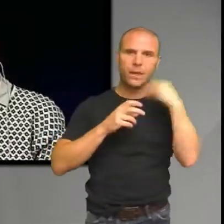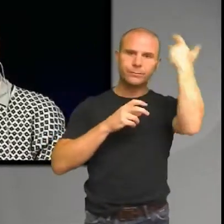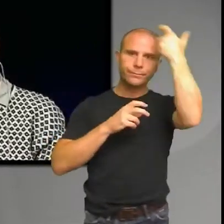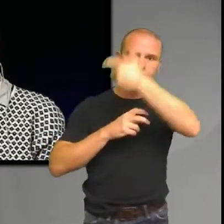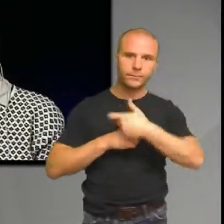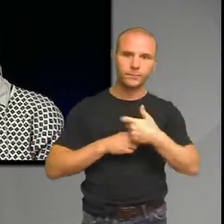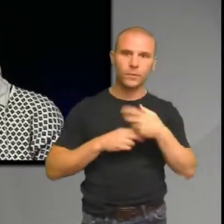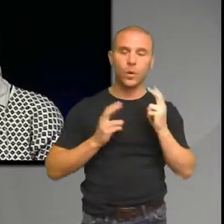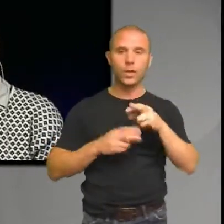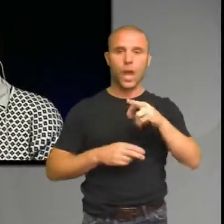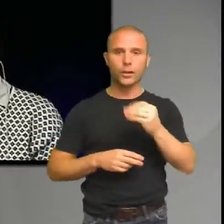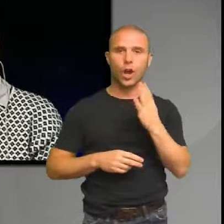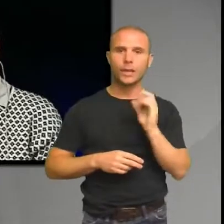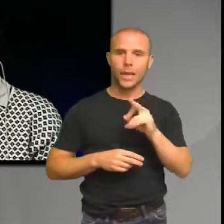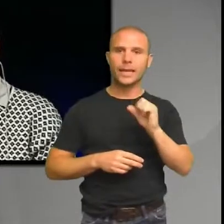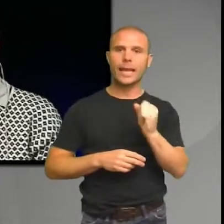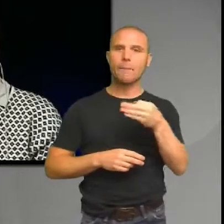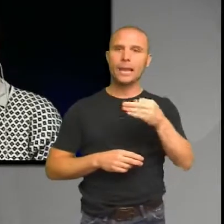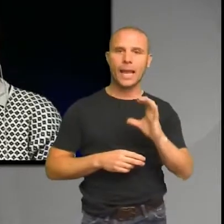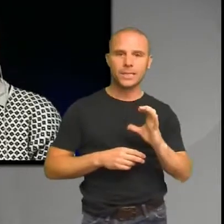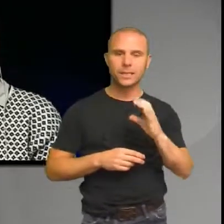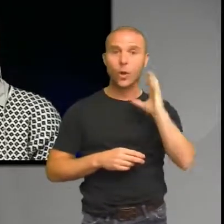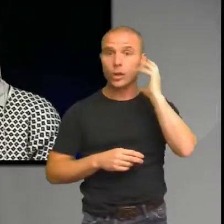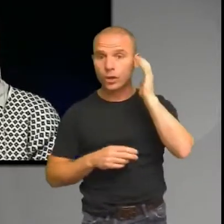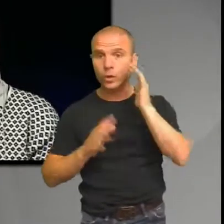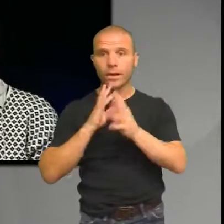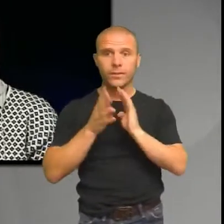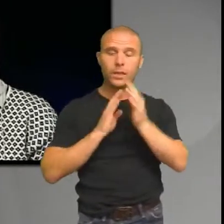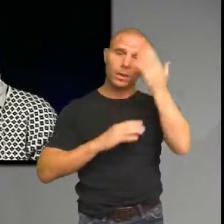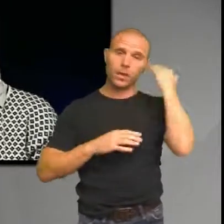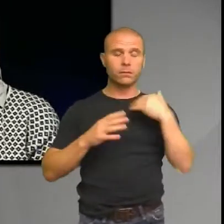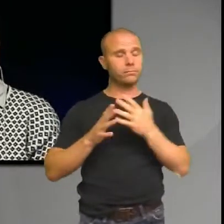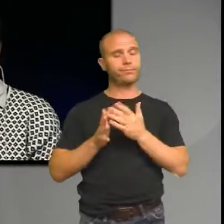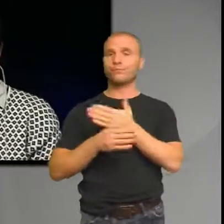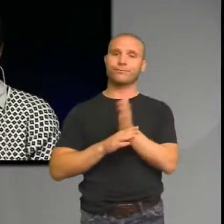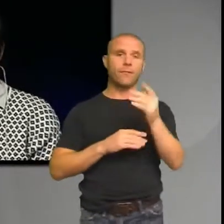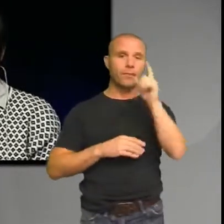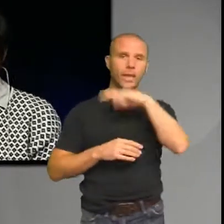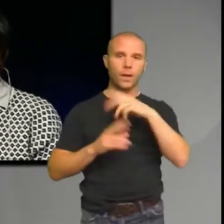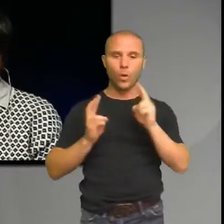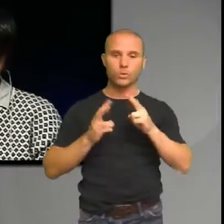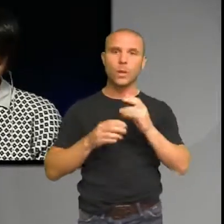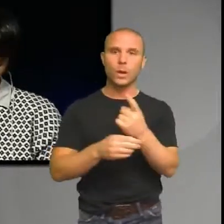radiotrafik, radar, GPS med mera kan slås ut kortare eller längre tid, samt ge missvisande magnetkompasser.